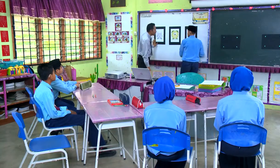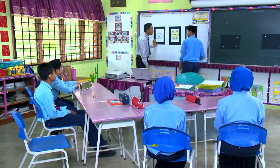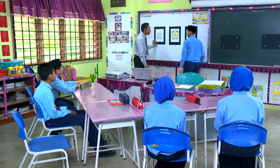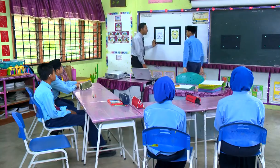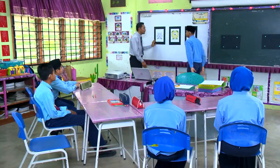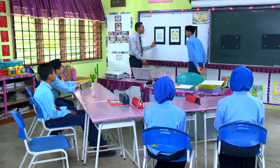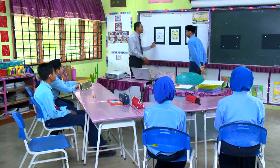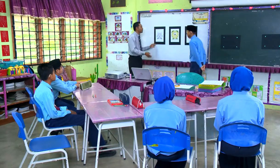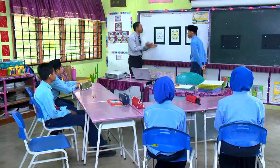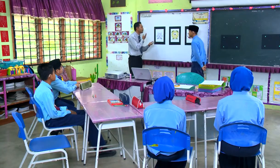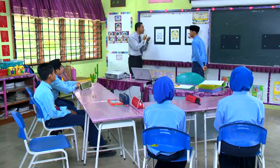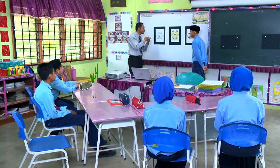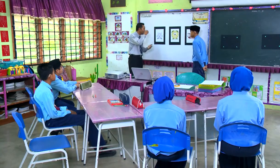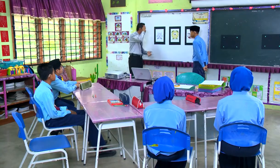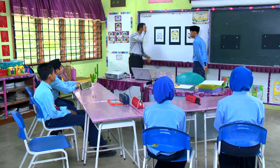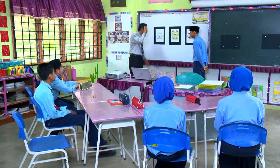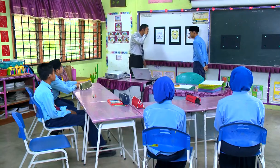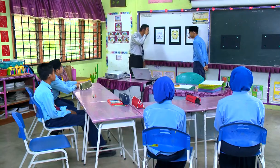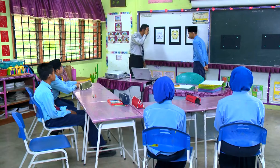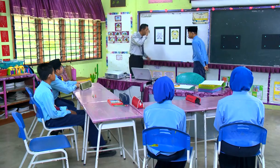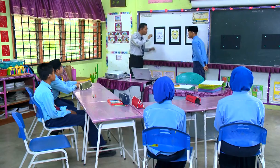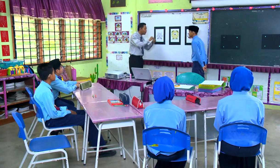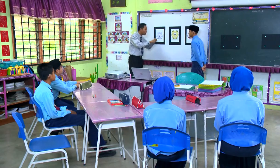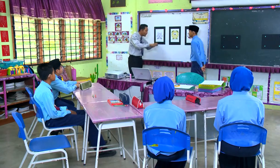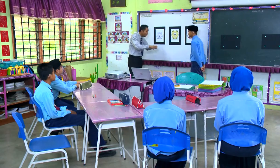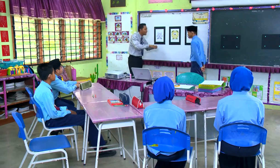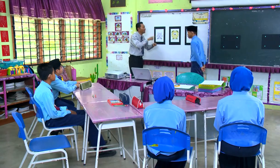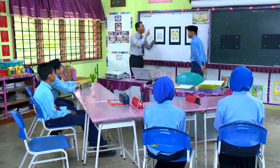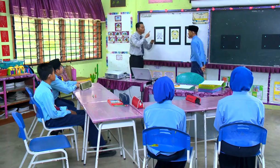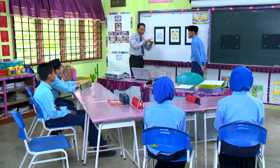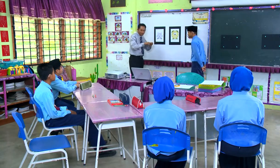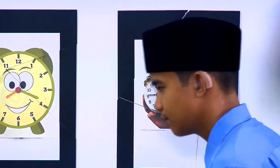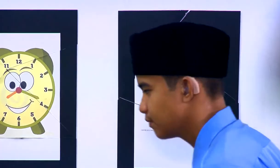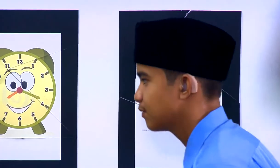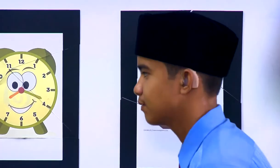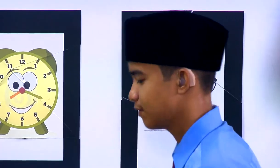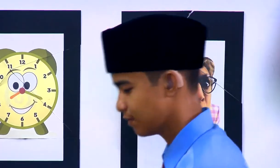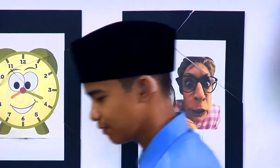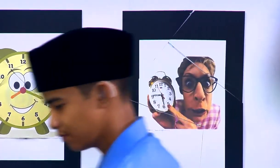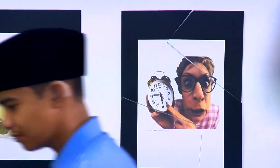Okey, terima kasih Abdul Rahman. Boleh duduk.